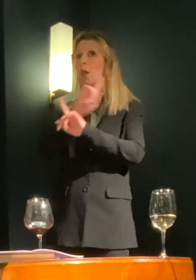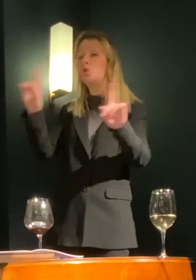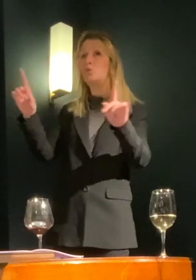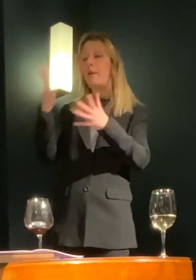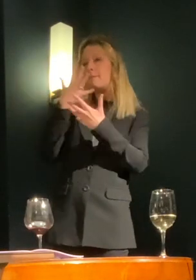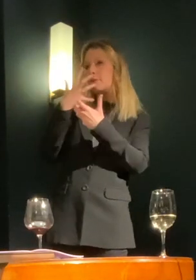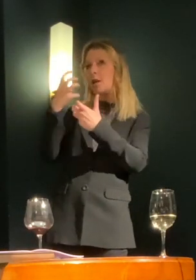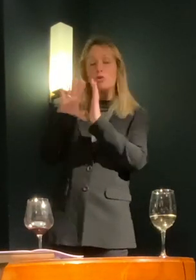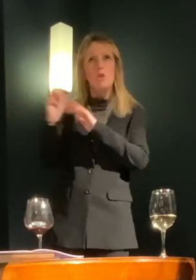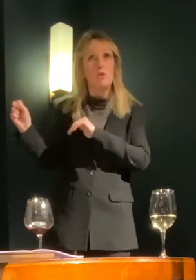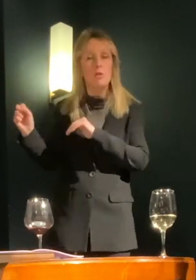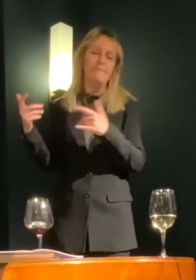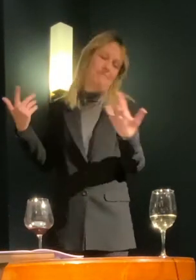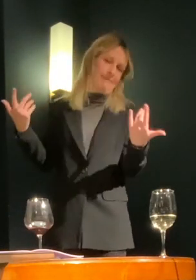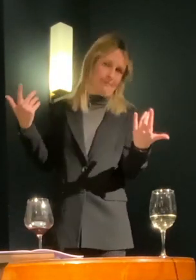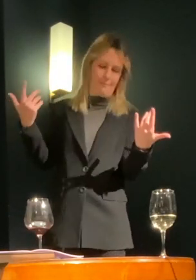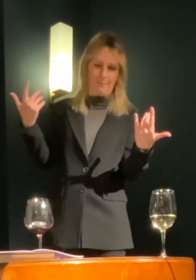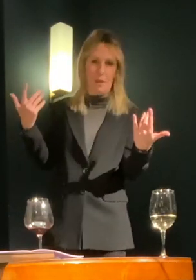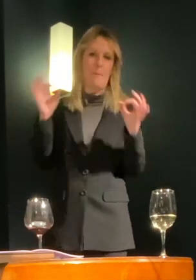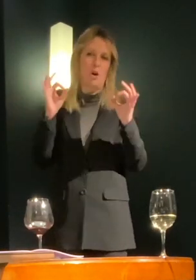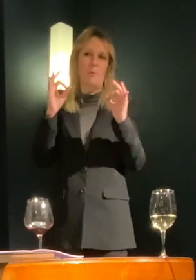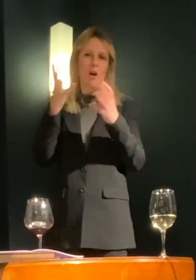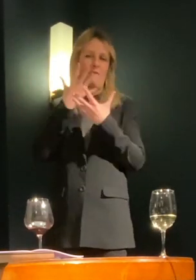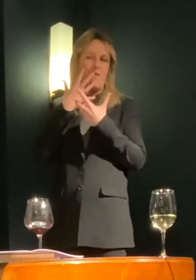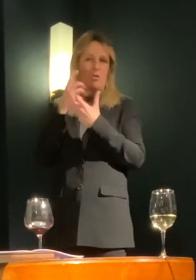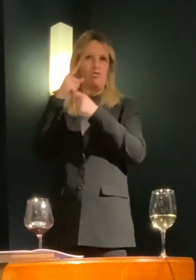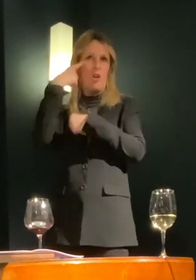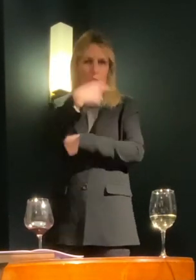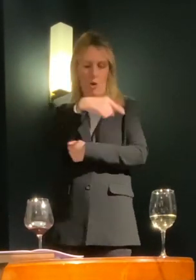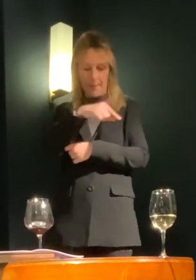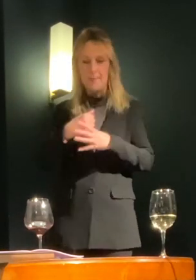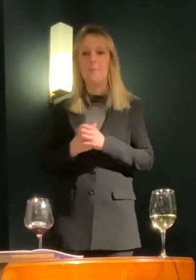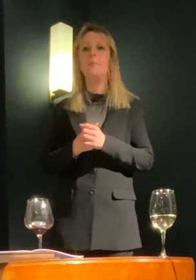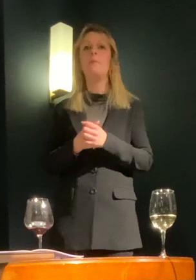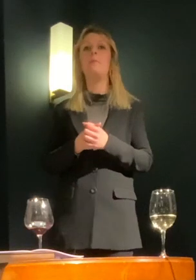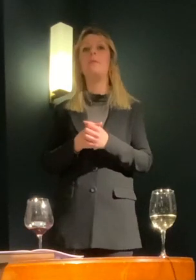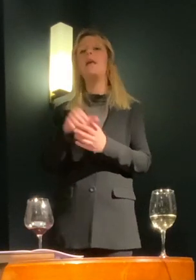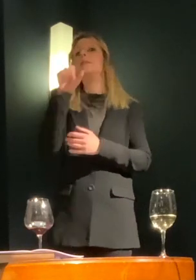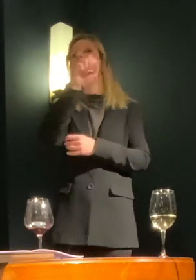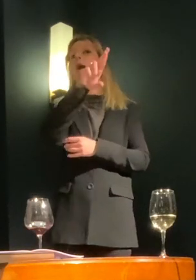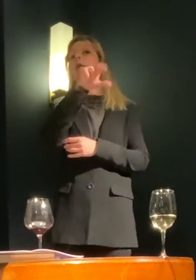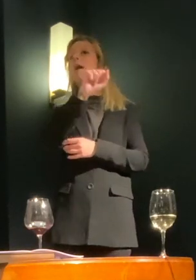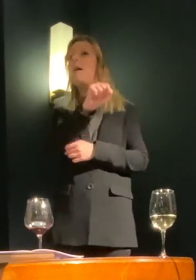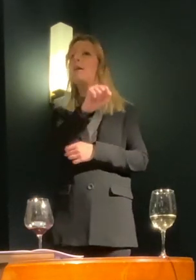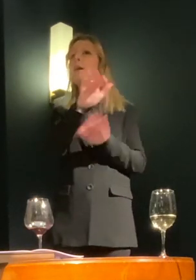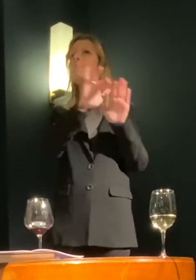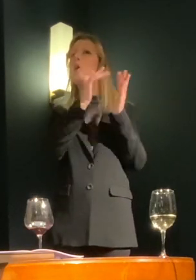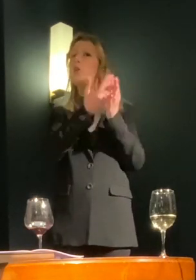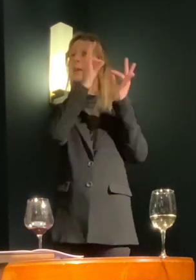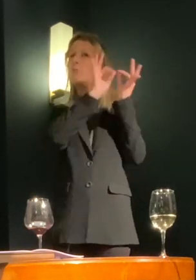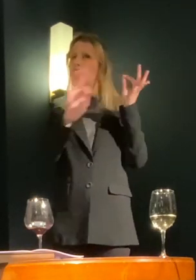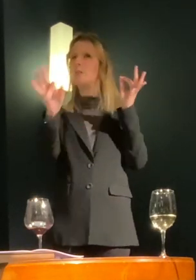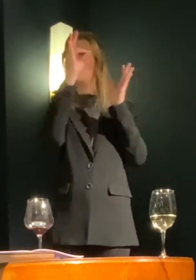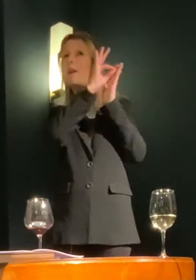stronzo, insomma. È il fascino del lato oscuro di cui parlavamo prima. Sara ha un mondo molto preciso, ha delle